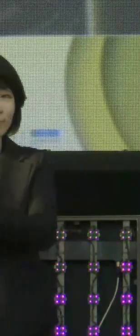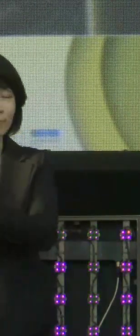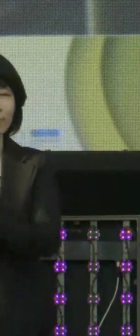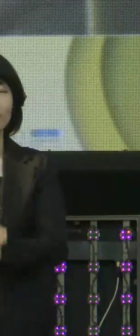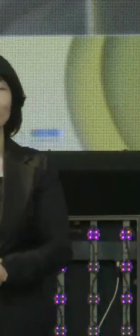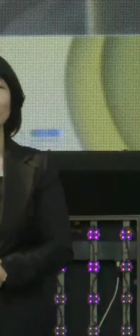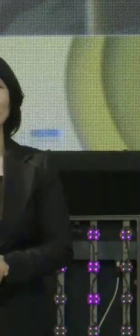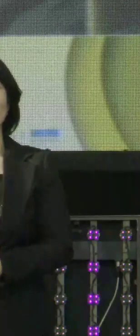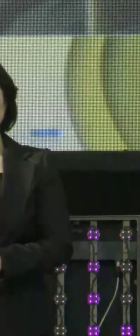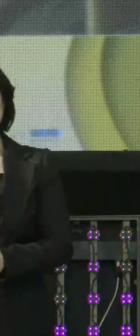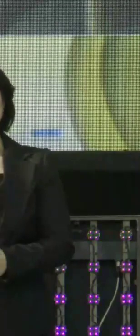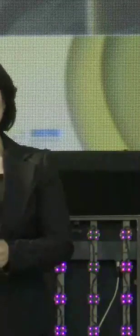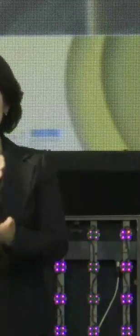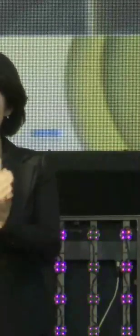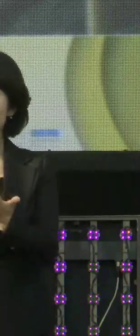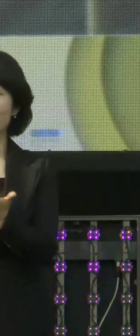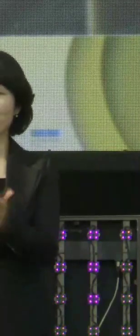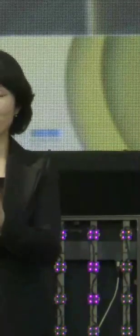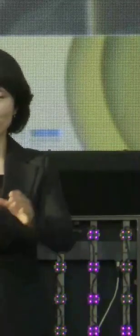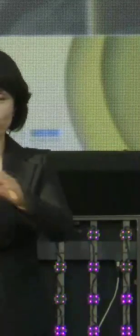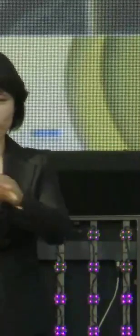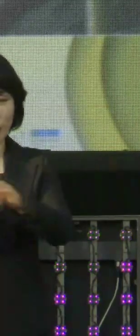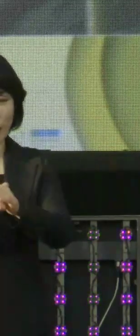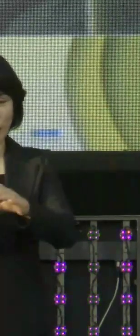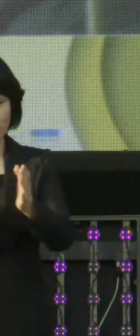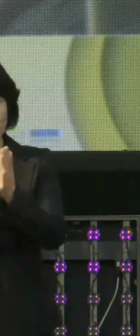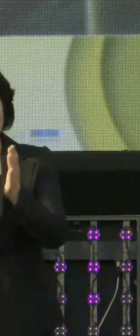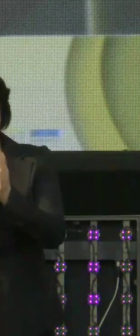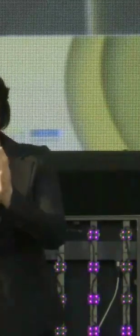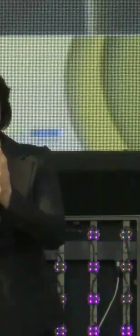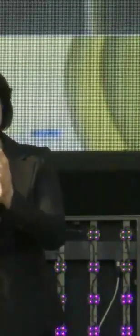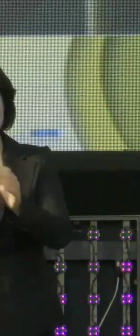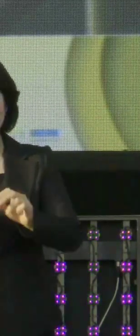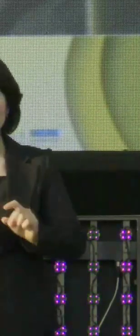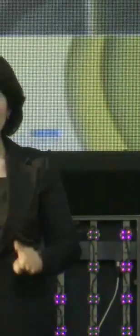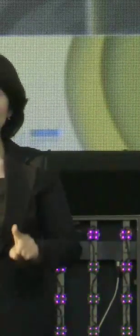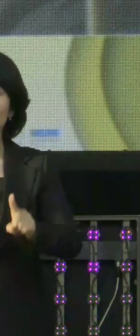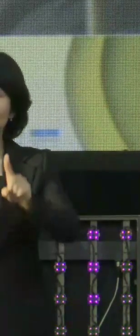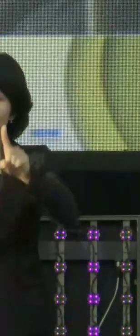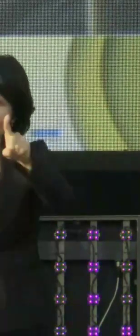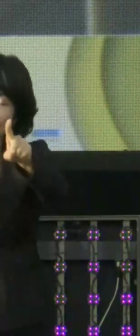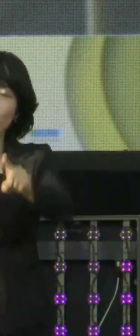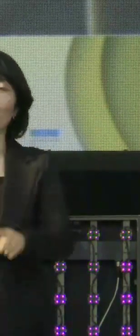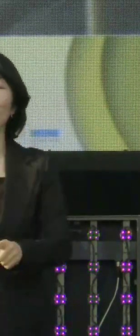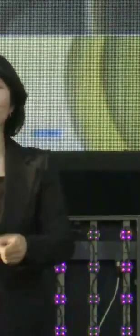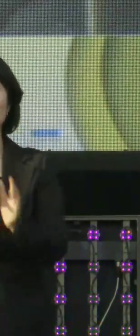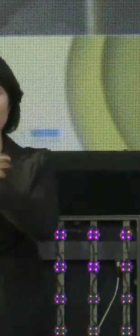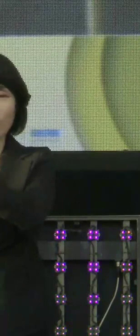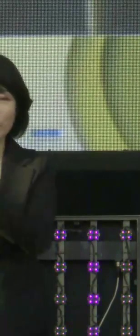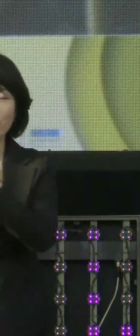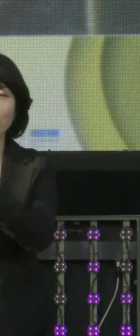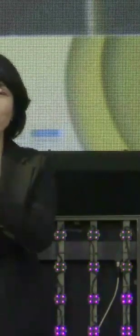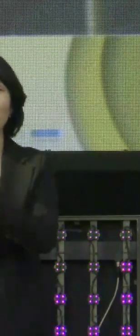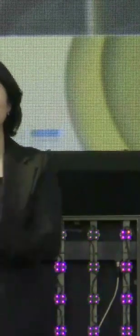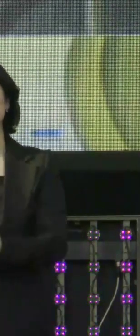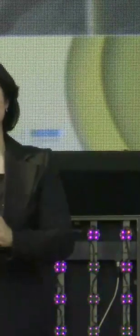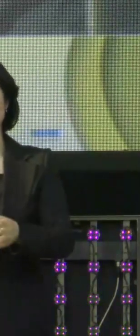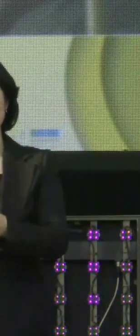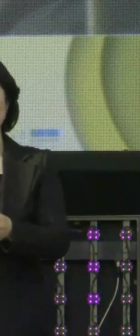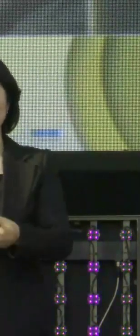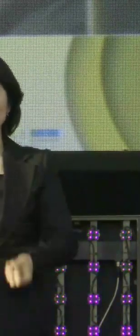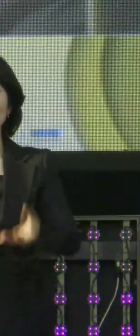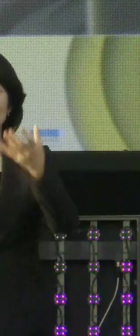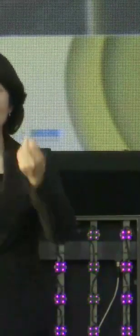바로 이천에 이런 다양한 문화적 요소들이 이제 상승, 작용을 하고 융합되면서 4계절 축제의